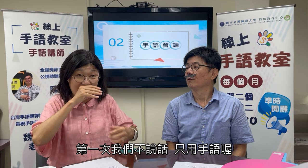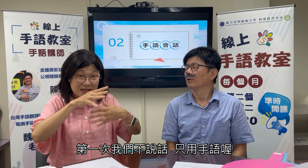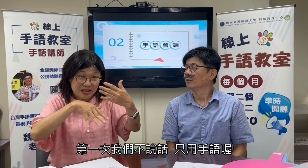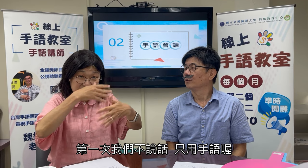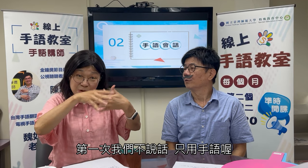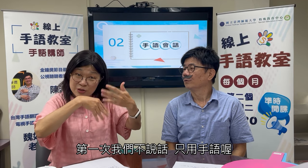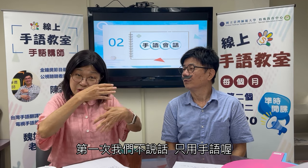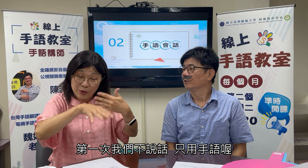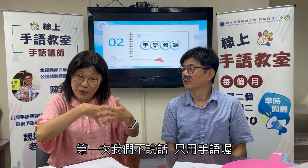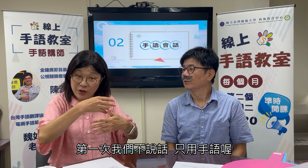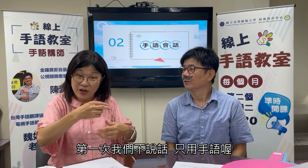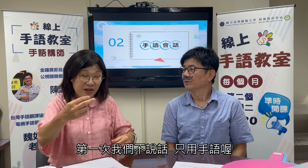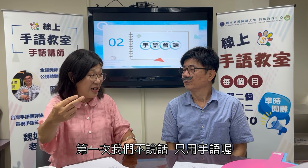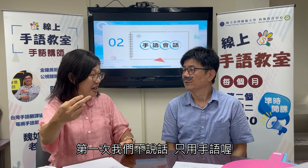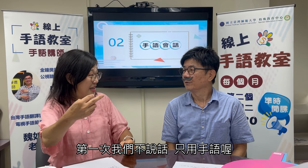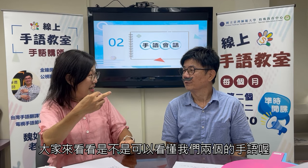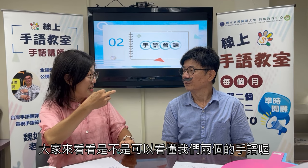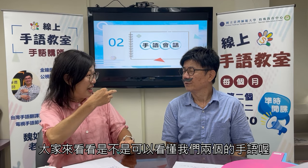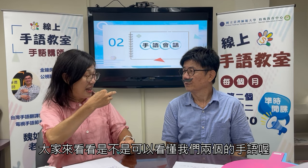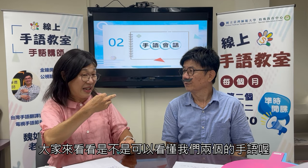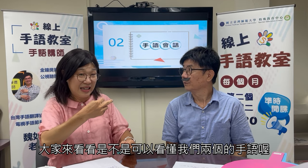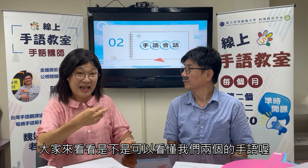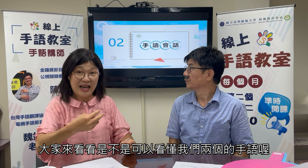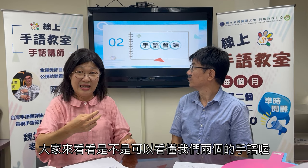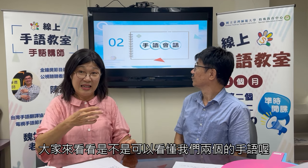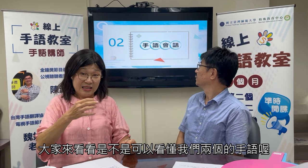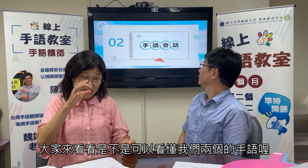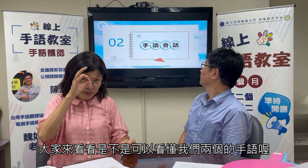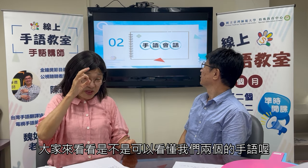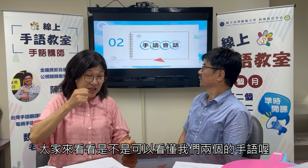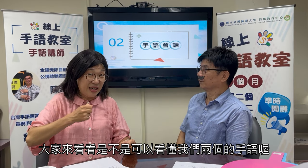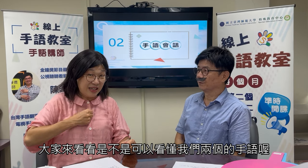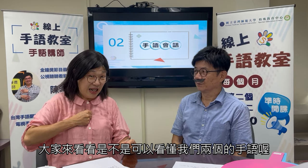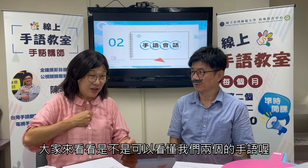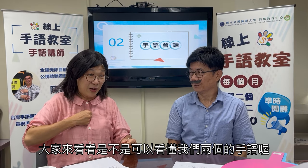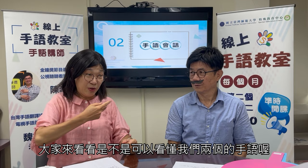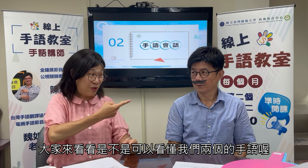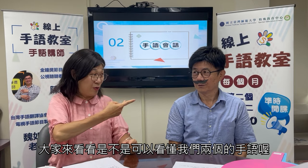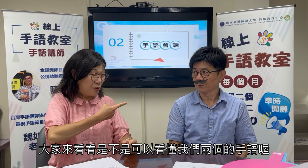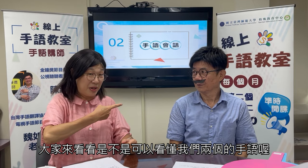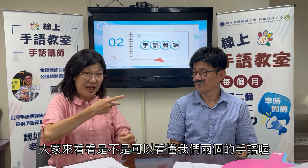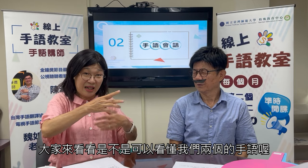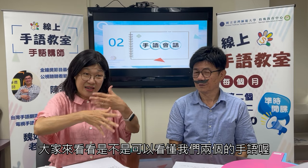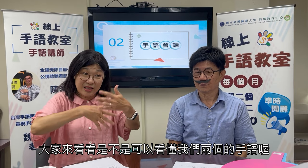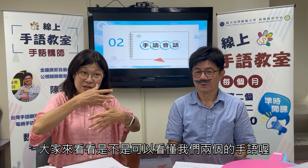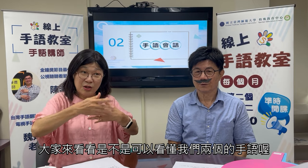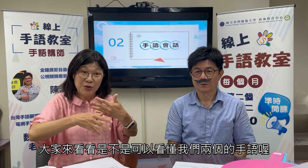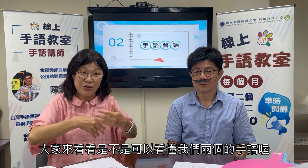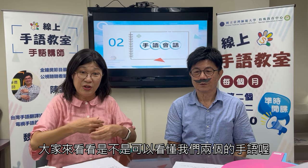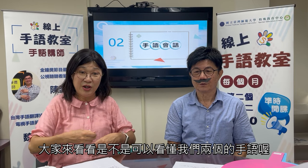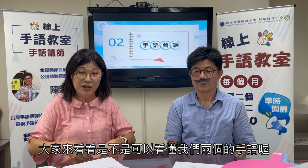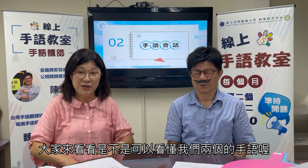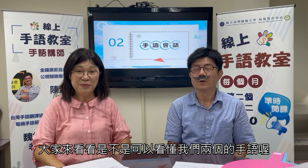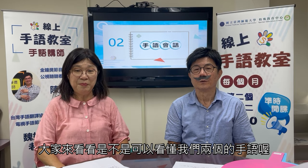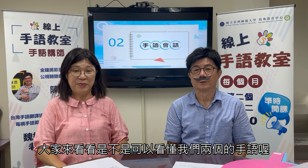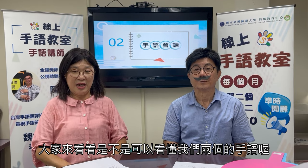只用手语哦。大家来看看。是不是可以看懂我们两个的手语哦？